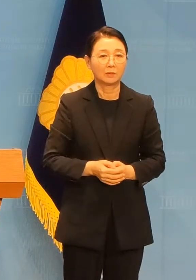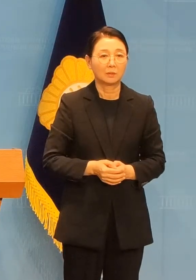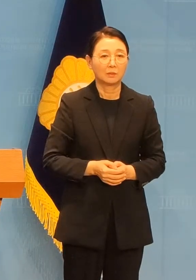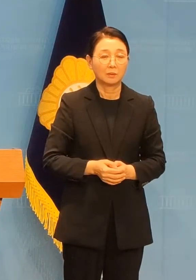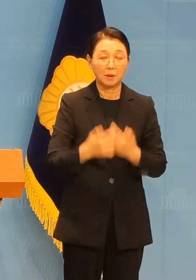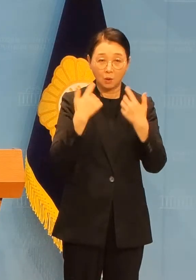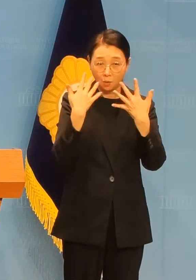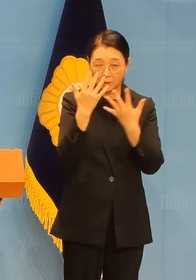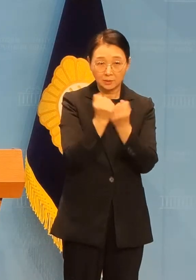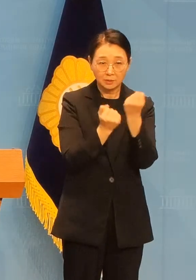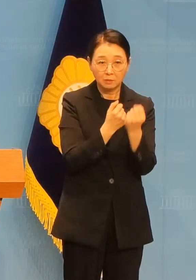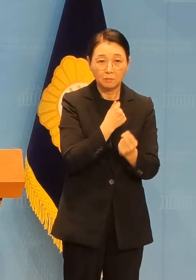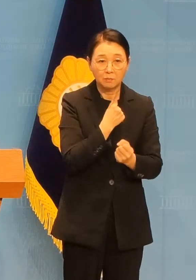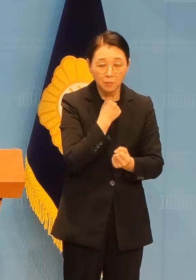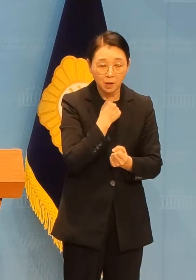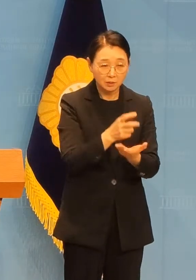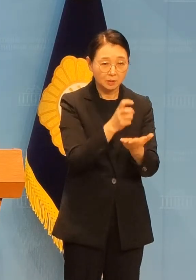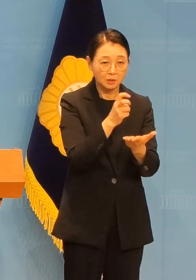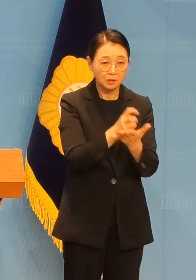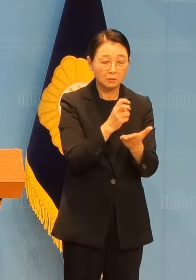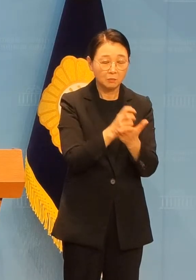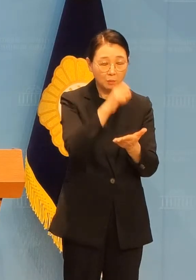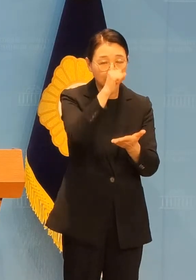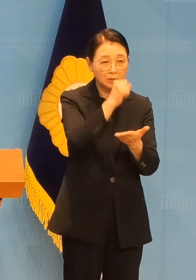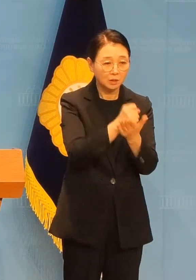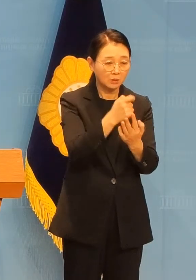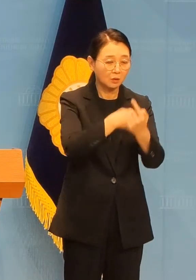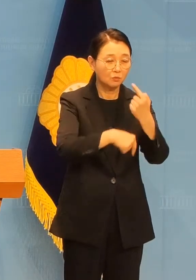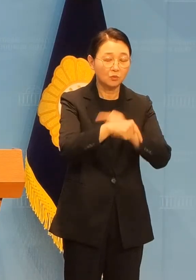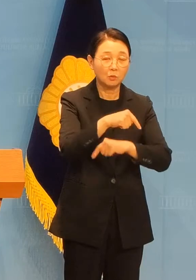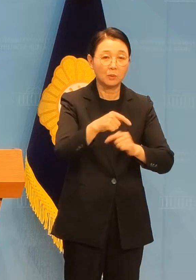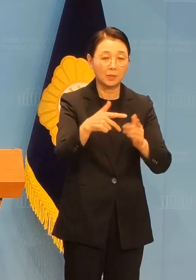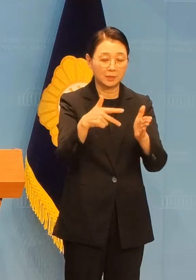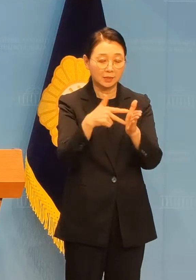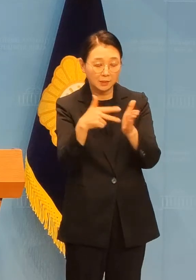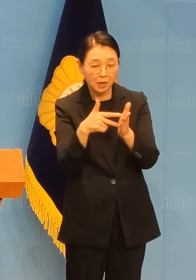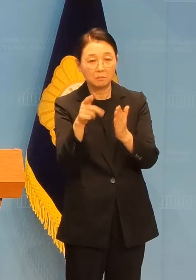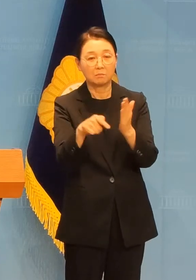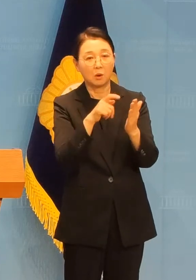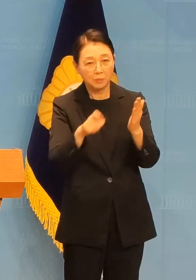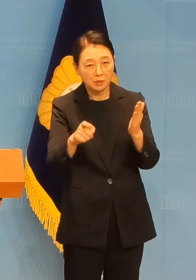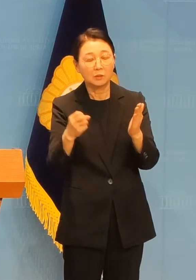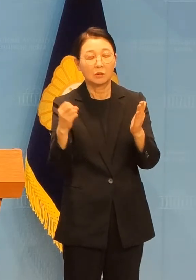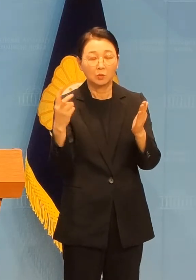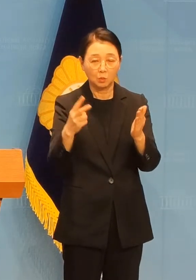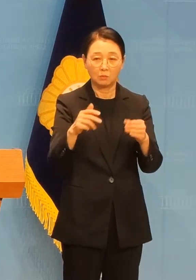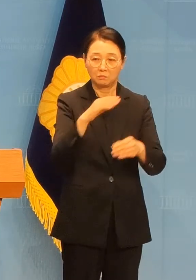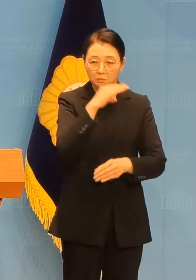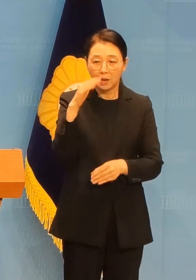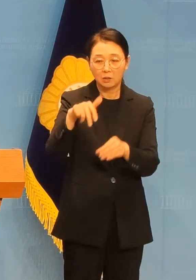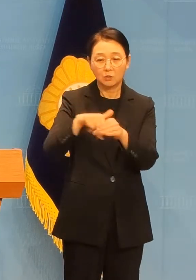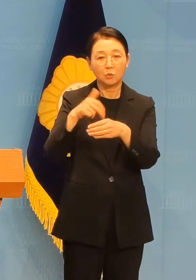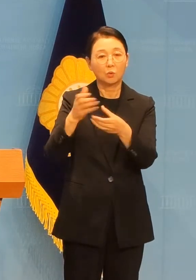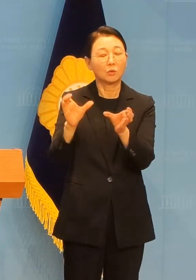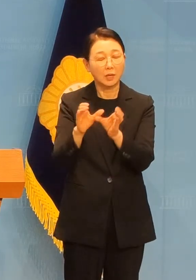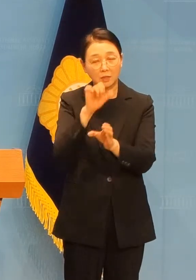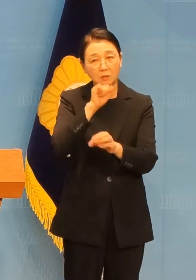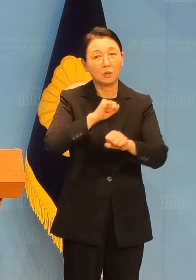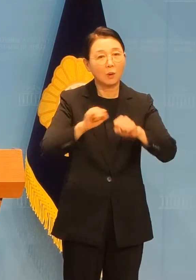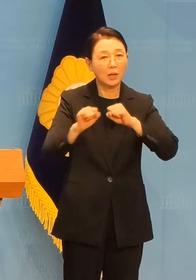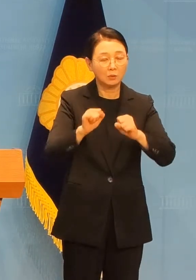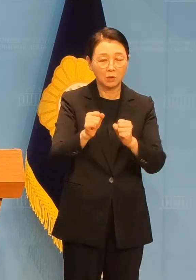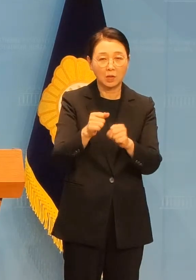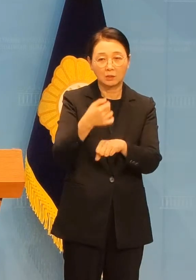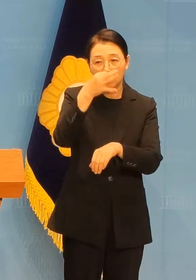분명히 말씀드립니다. 이 법은 정상적으로 운영되는 재단법인, 건전한 종교단체, 선의로 활동하는 비영리